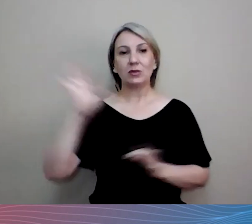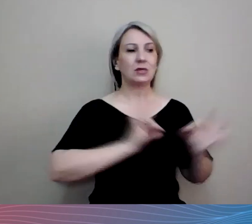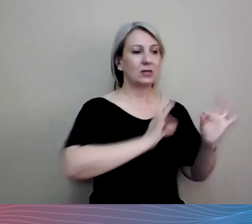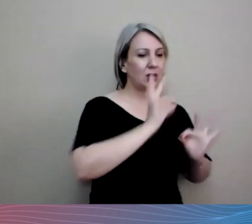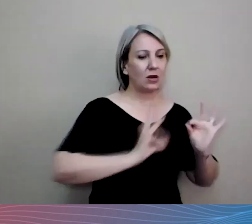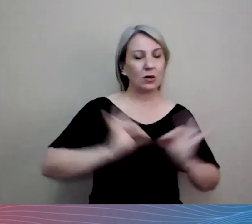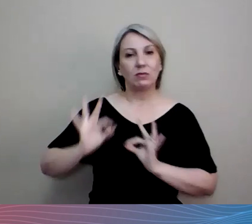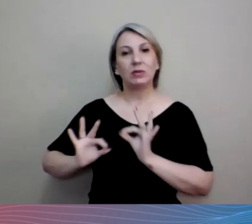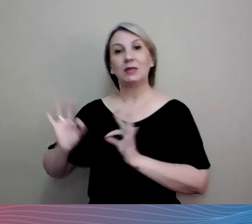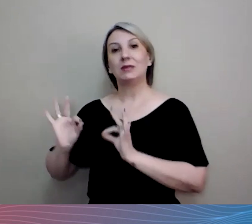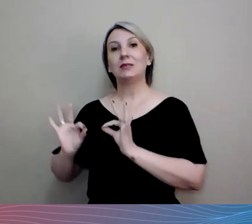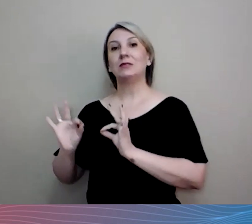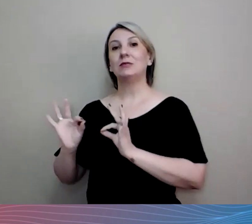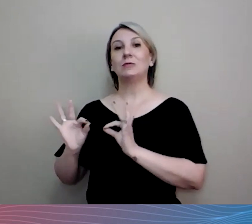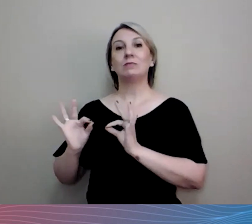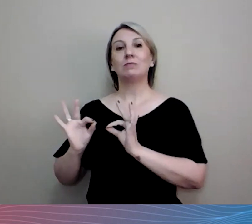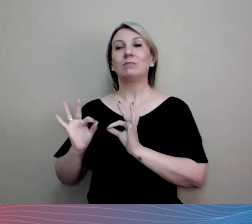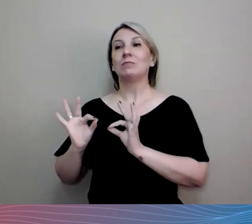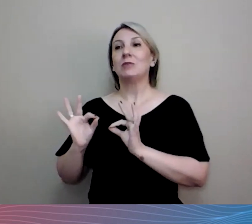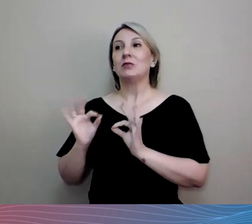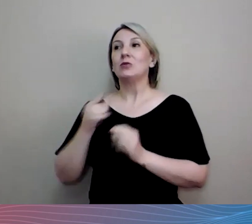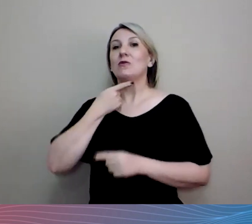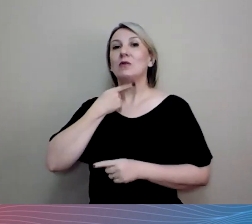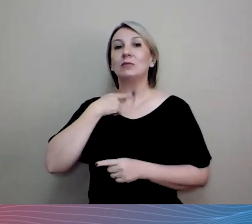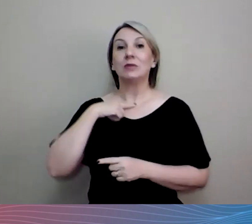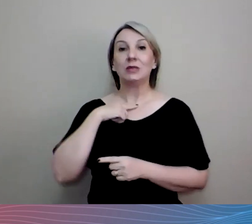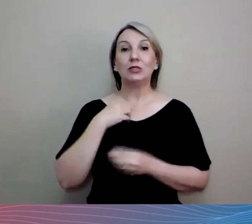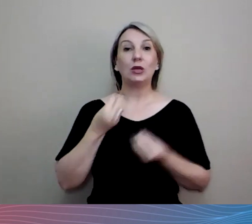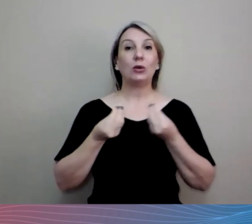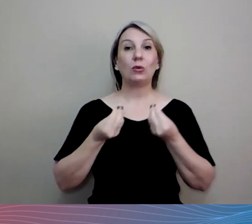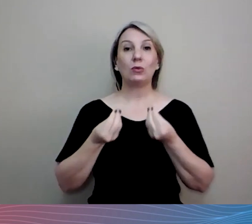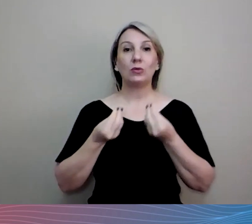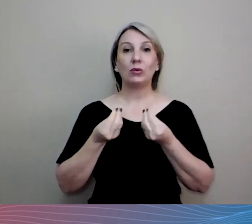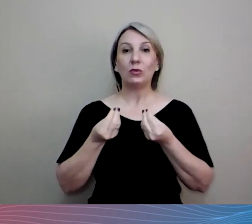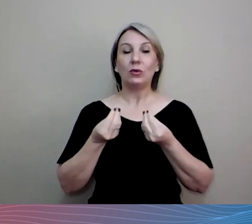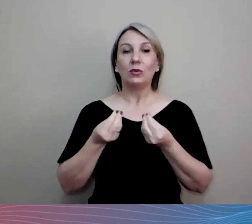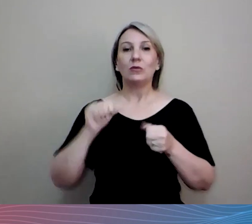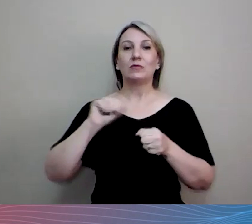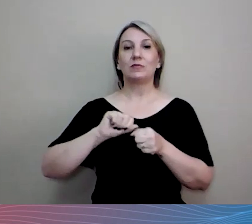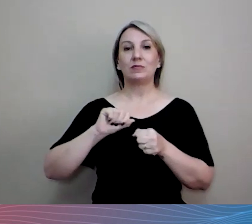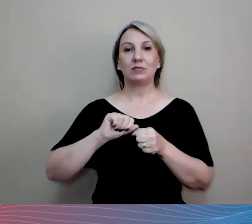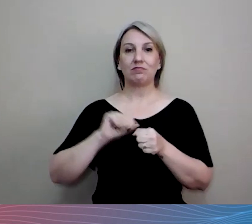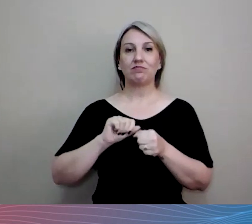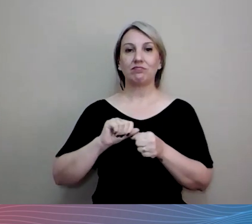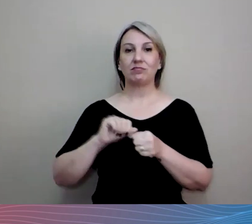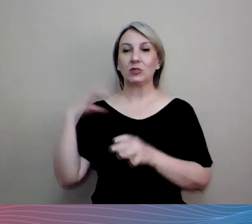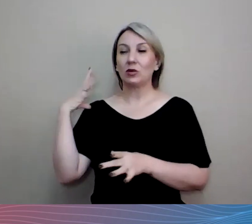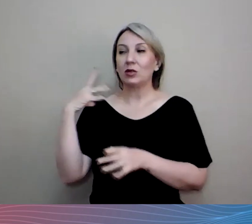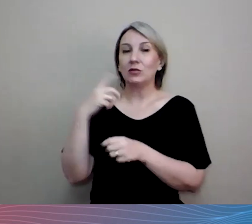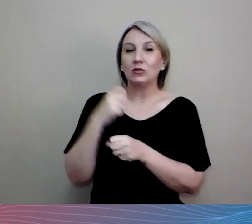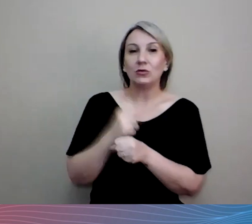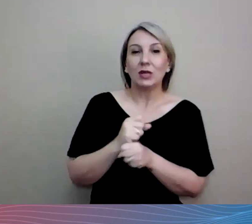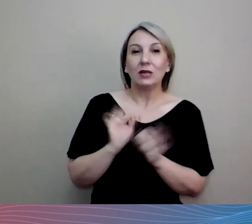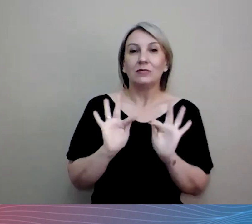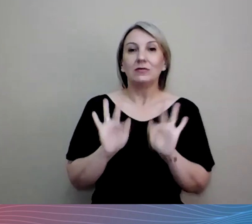como ele pretende executar e qual é o resultado final, que é resultar em um lugar de